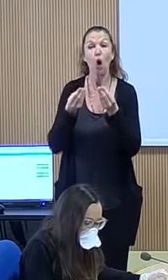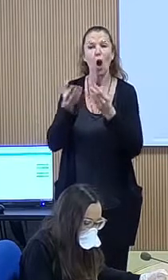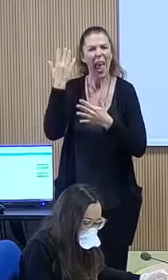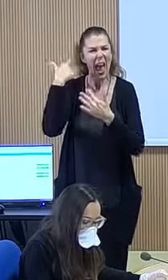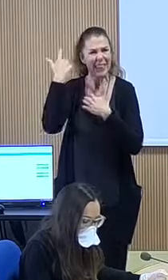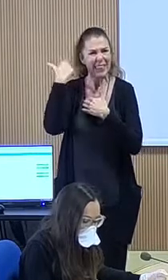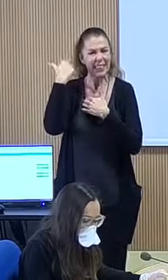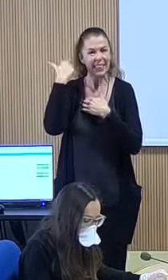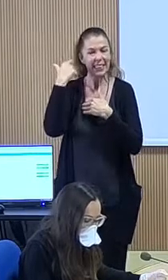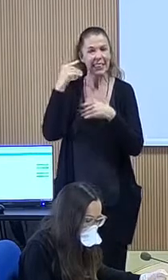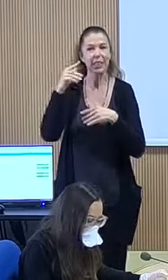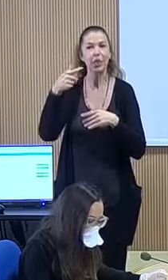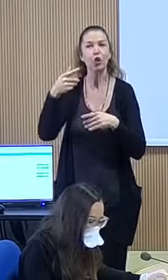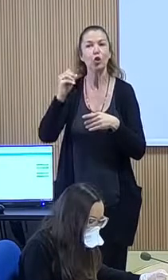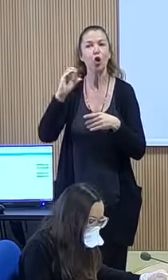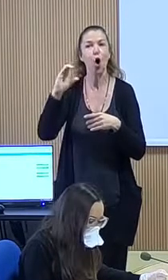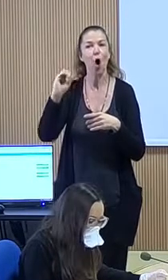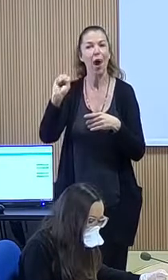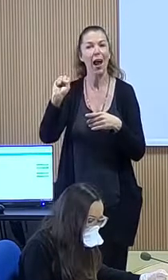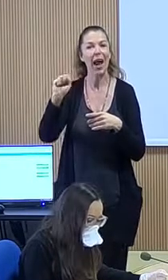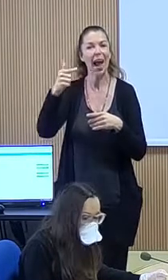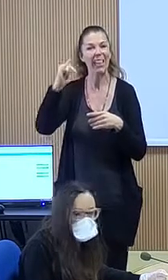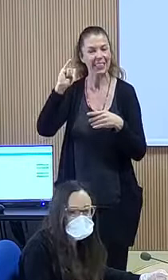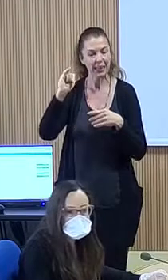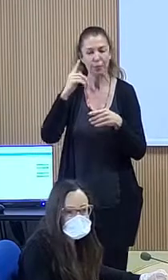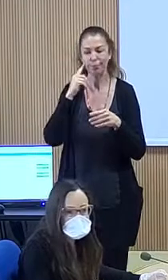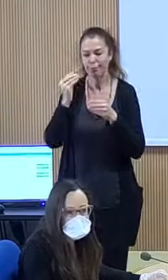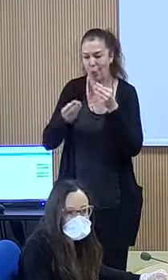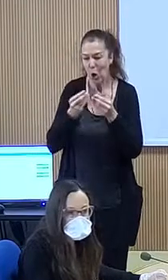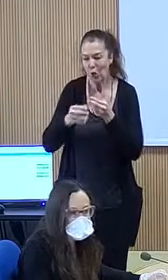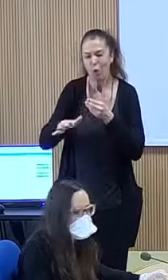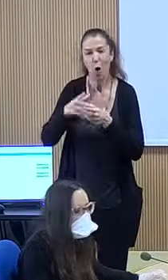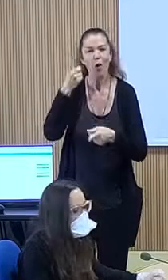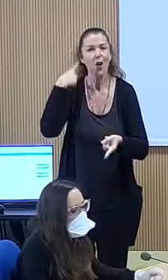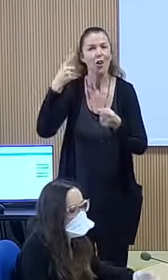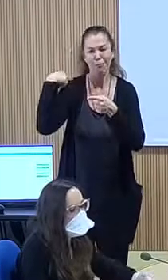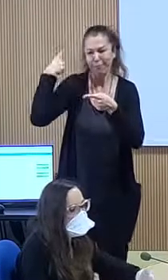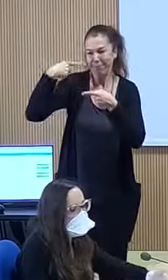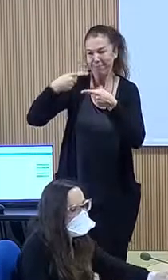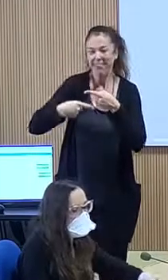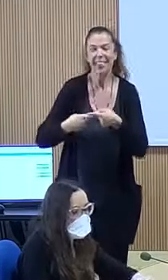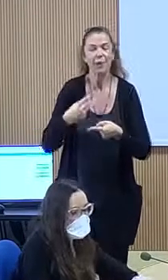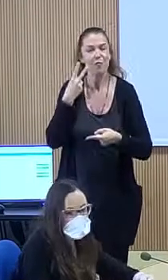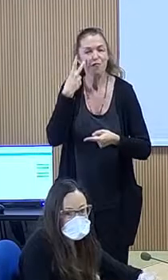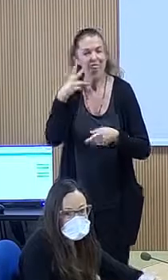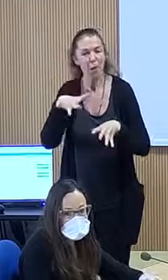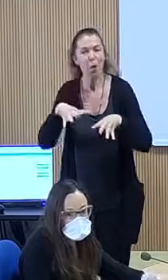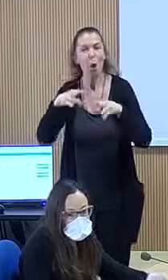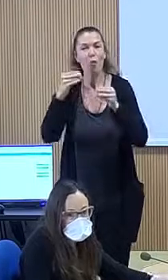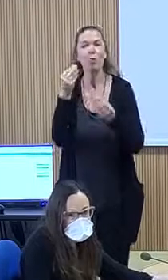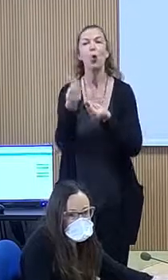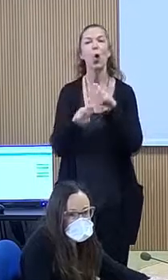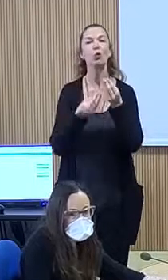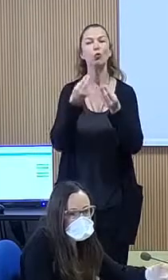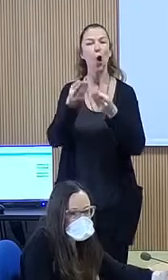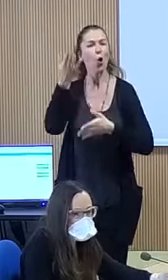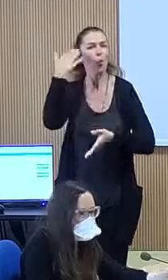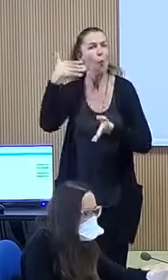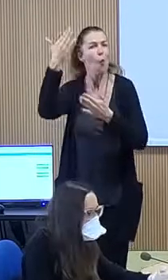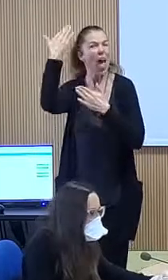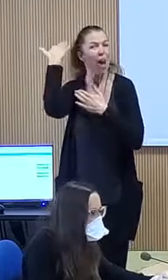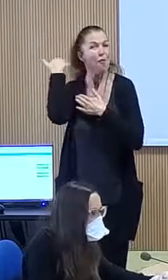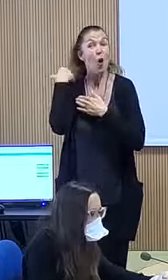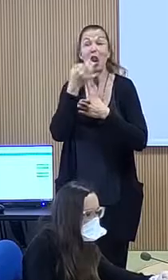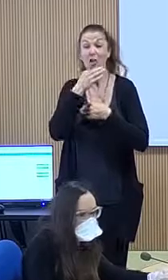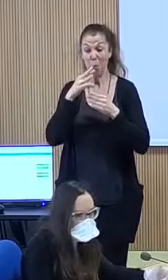per la salvaguardia dei giochi degli sport tradizionali quindi iniziamo a vedere giochi tradizionali che possiamo fare in casa come